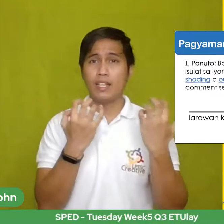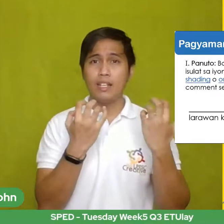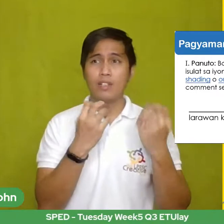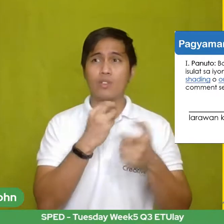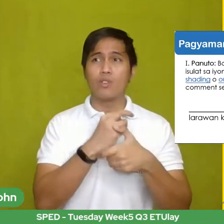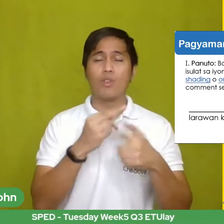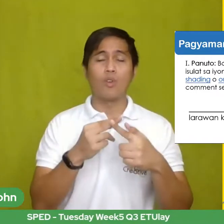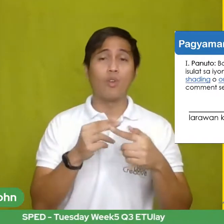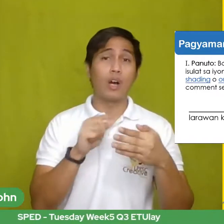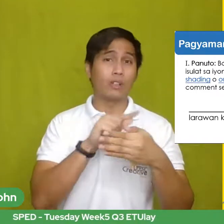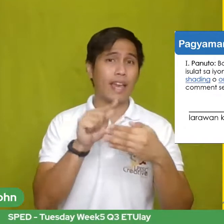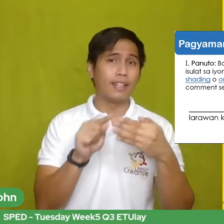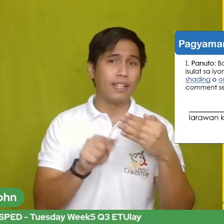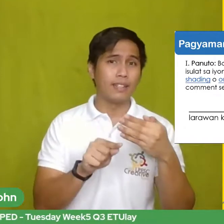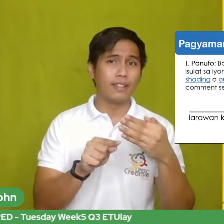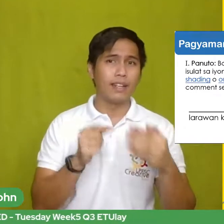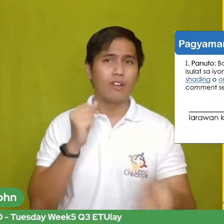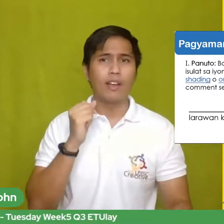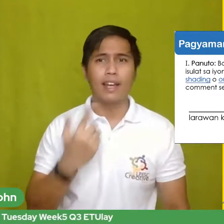Shading? O outlining? Ano kaya?